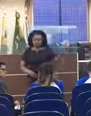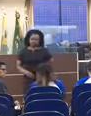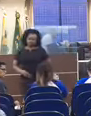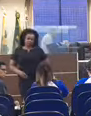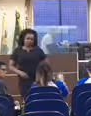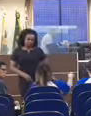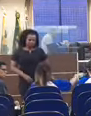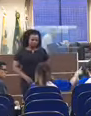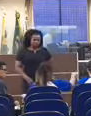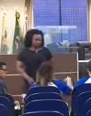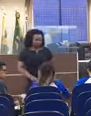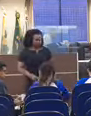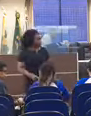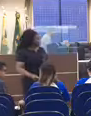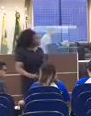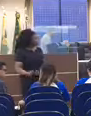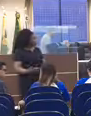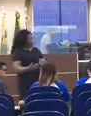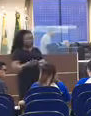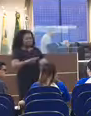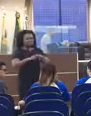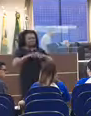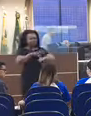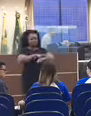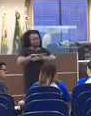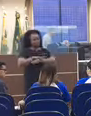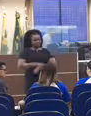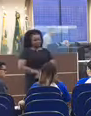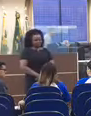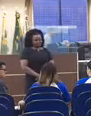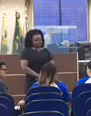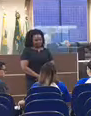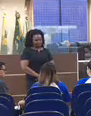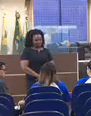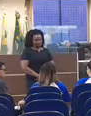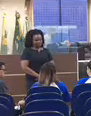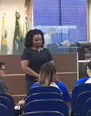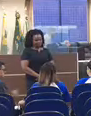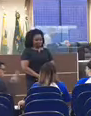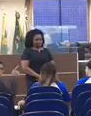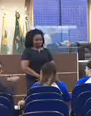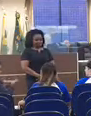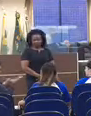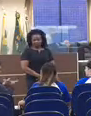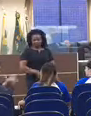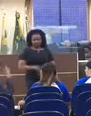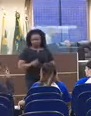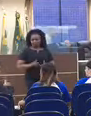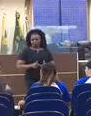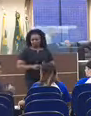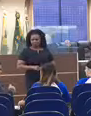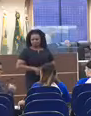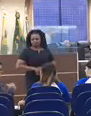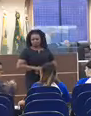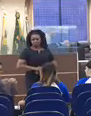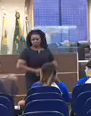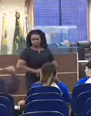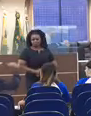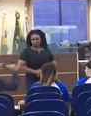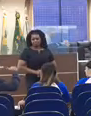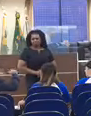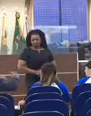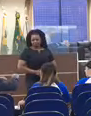e também fala aquilo que já foi feito na cidade ao longo da sua gestão. E normalmente não é aberta a